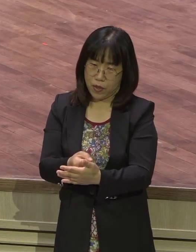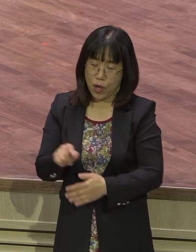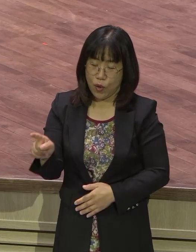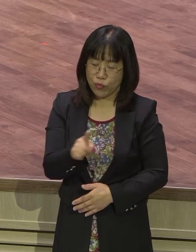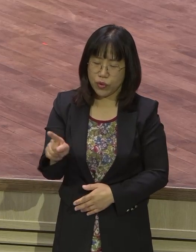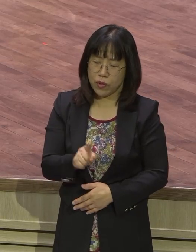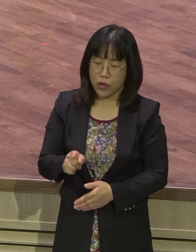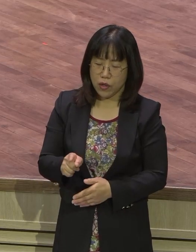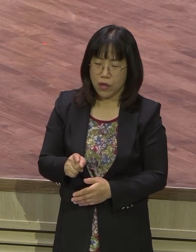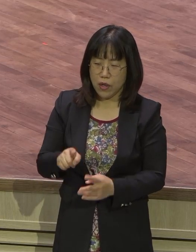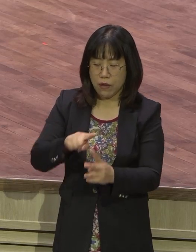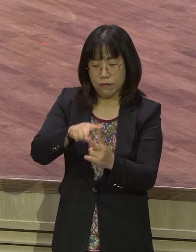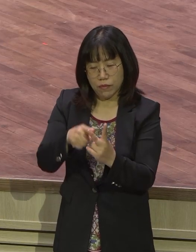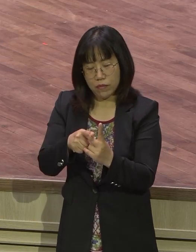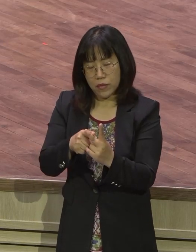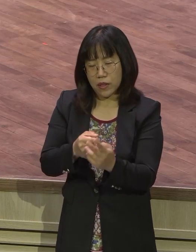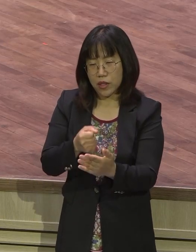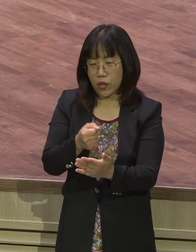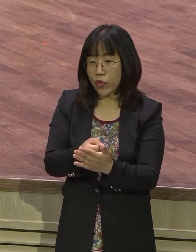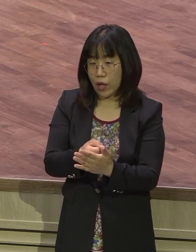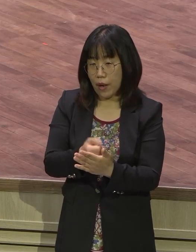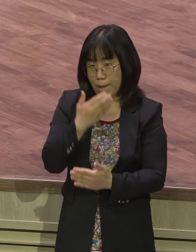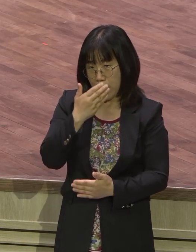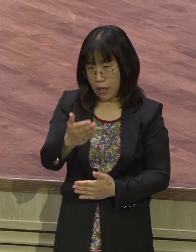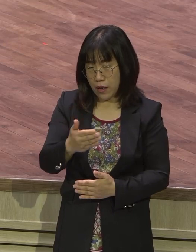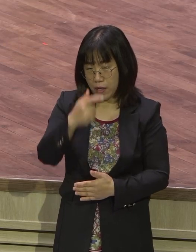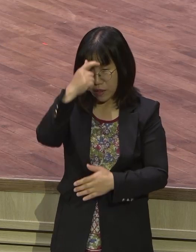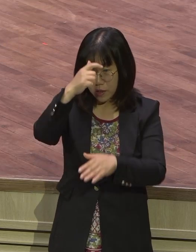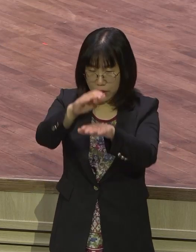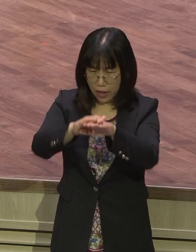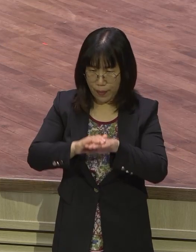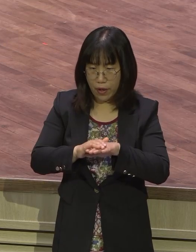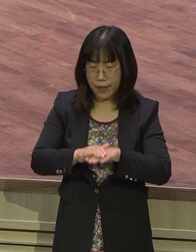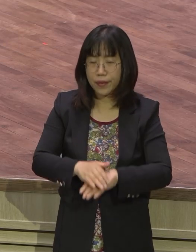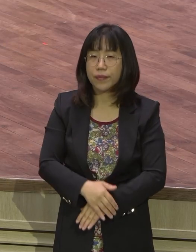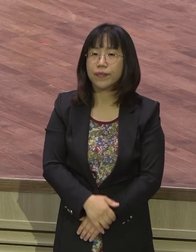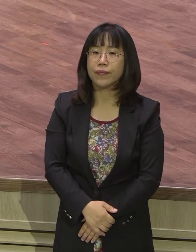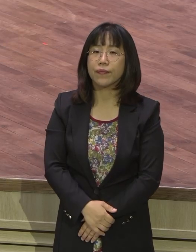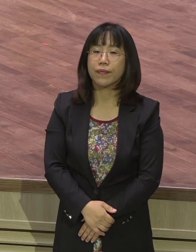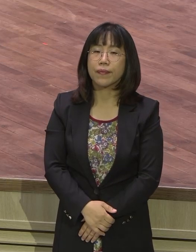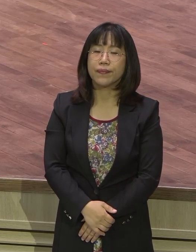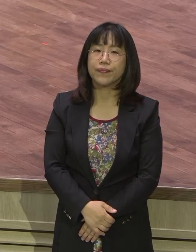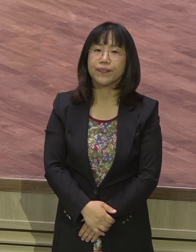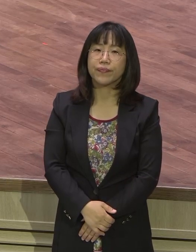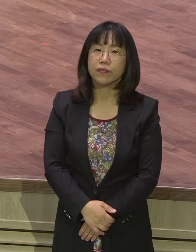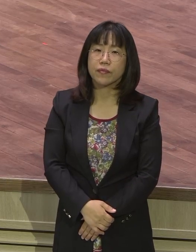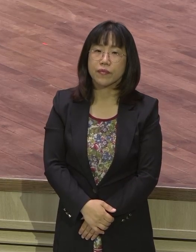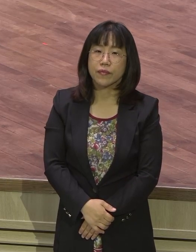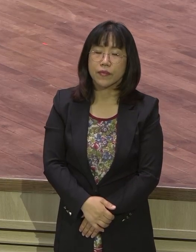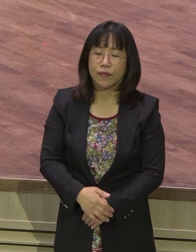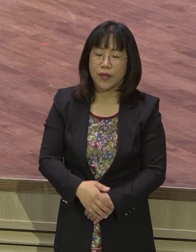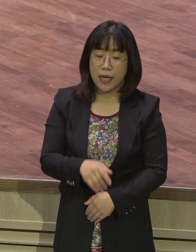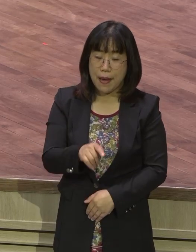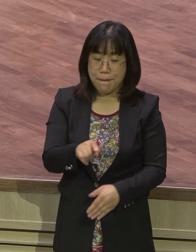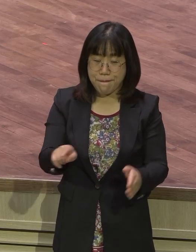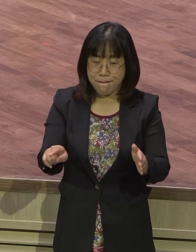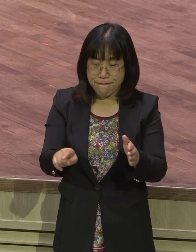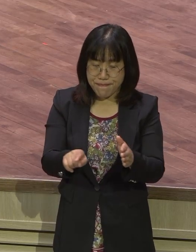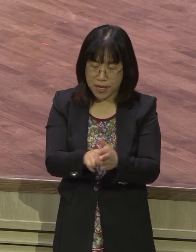하나님 앞에 모든 것이 예배 속에 다 있단 말이에요. 그래서 믿음에 도전을